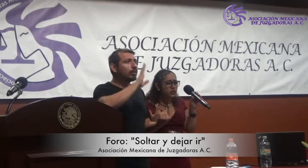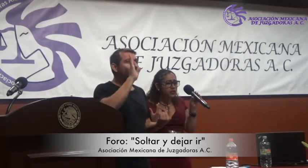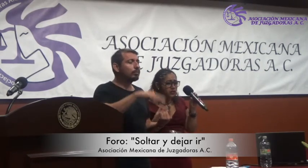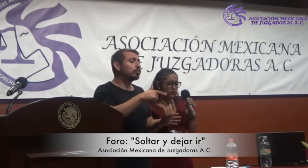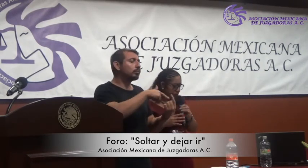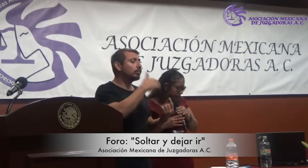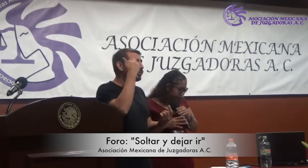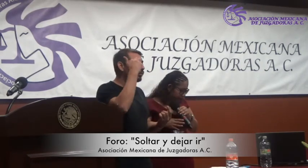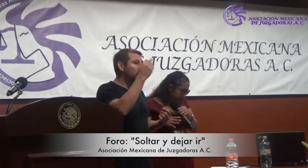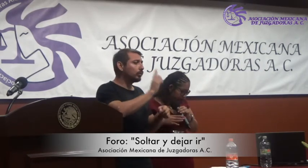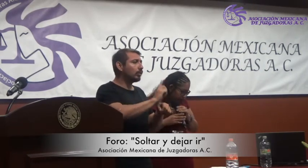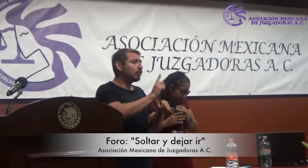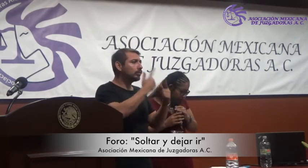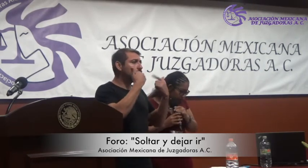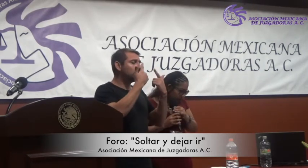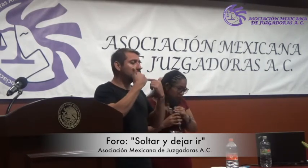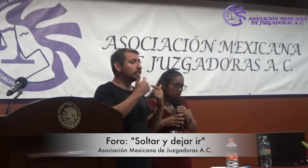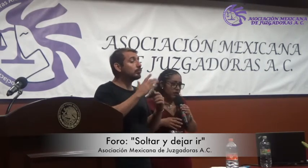apapacho.